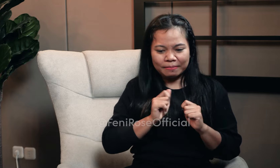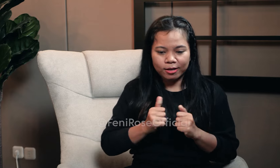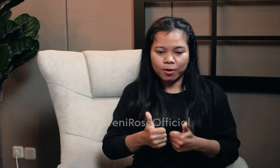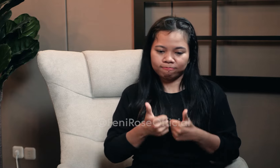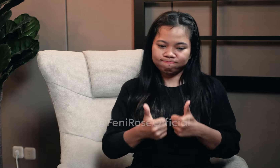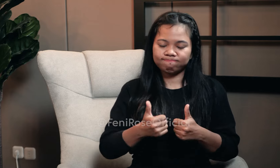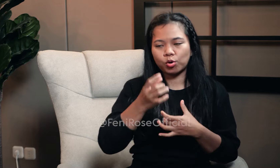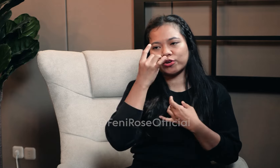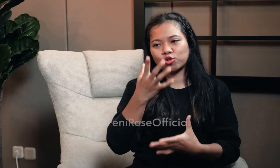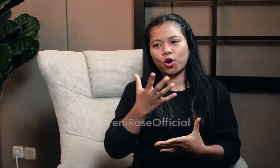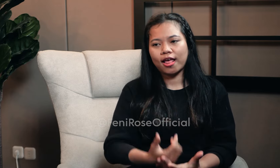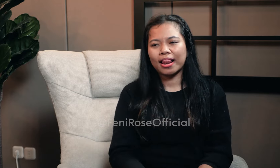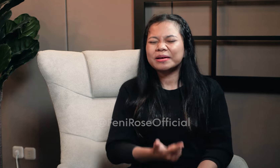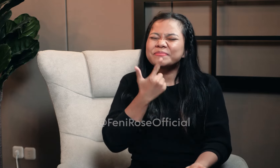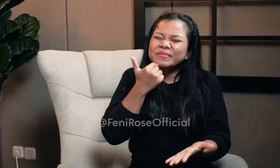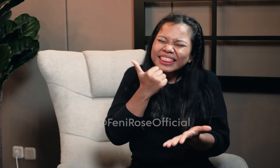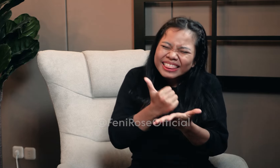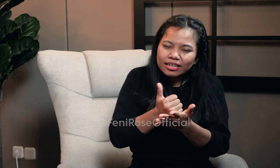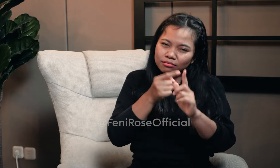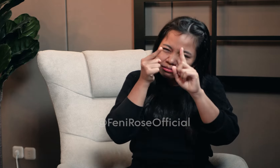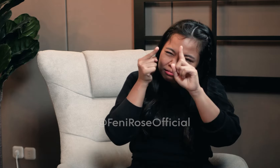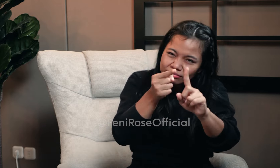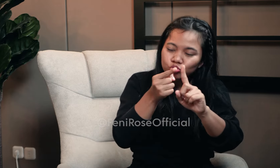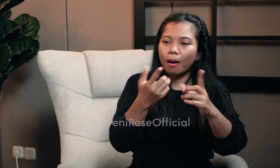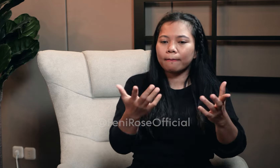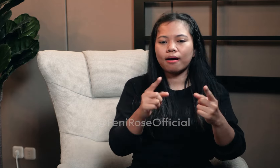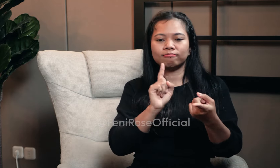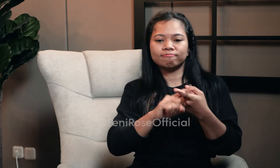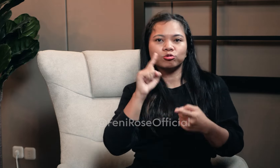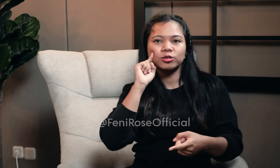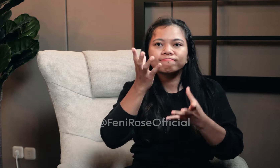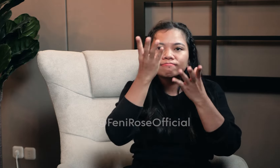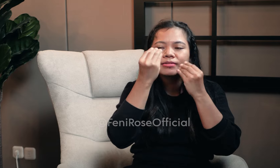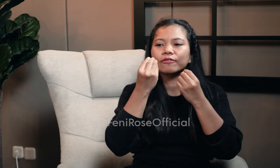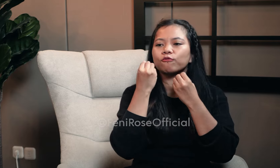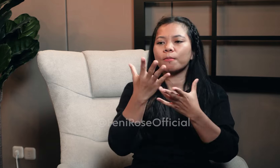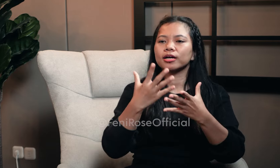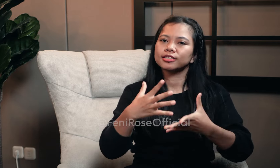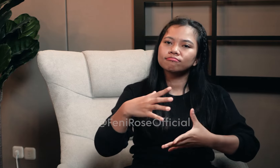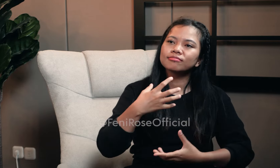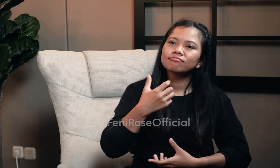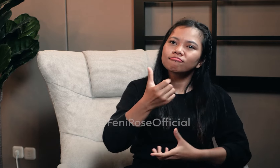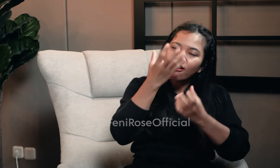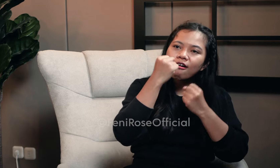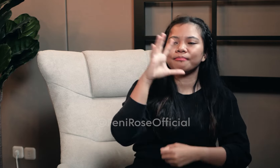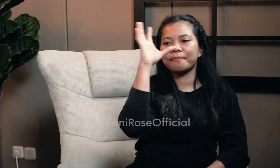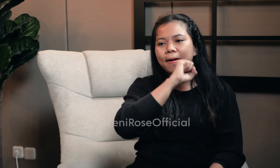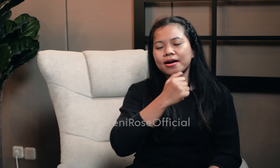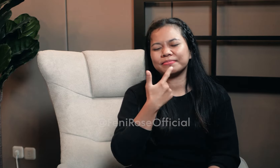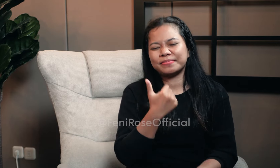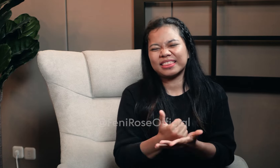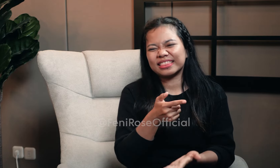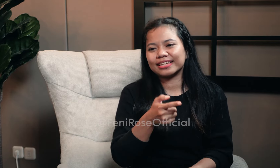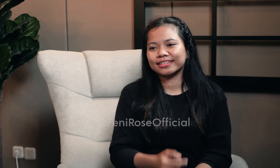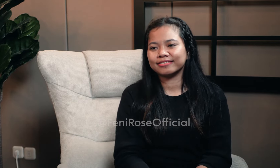berusaha buat evaluasi diri Bagaimana saya bersikap profesional dan mengerti tujuan dan visi misi dari pasemangan calon pasangan